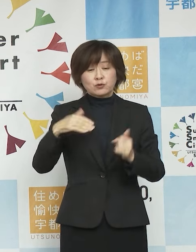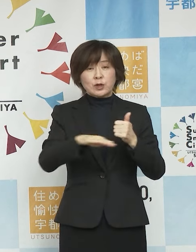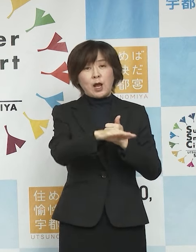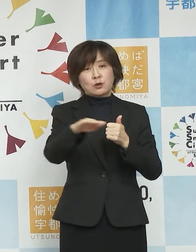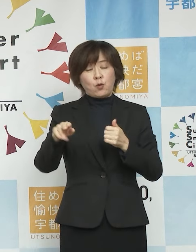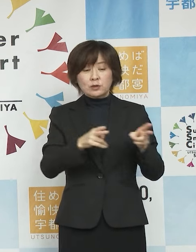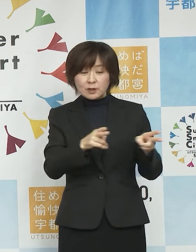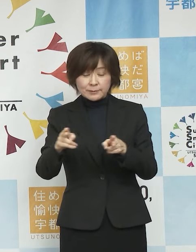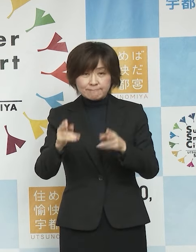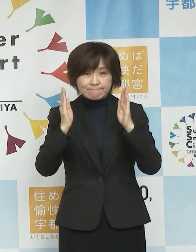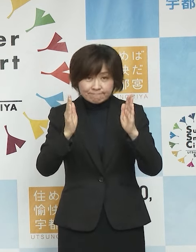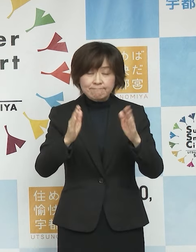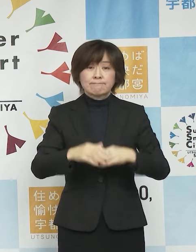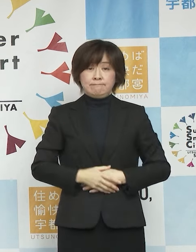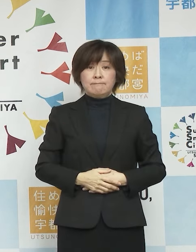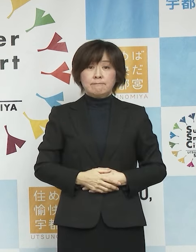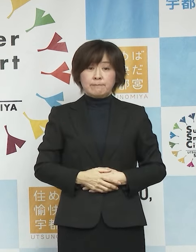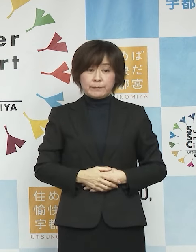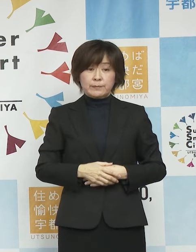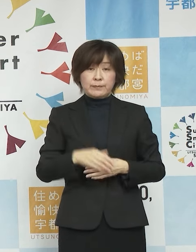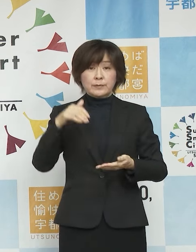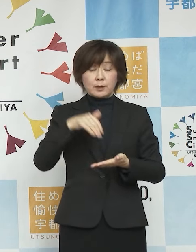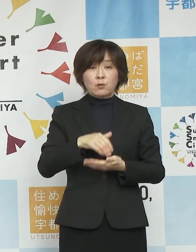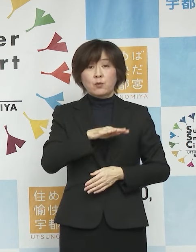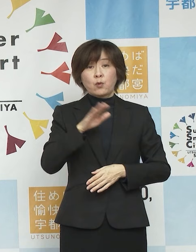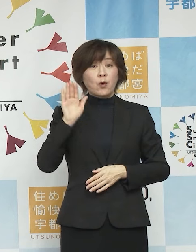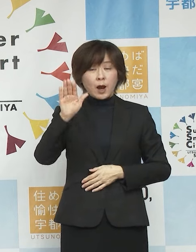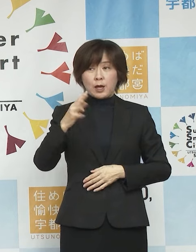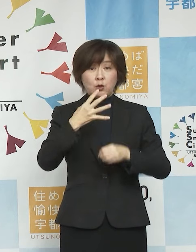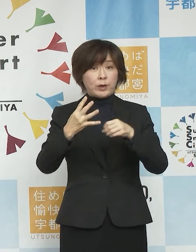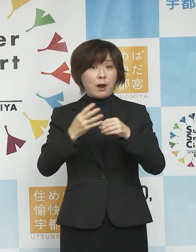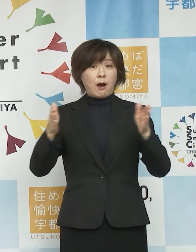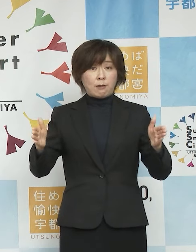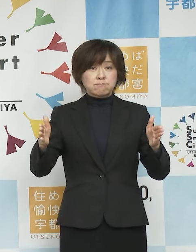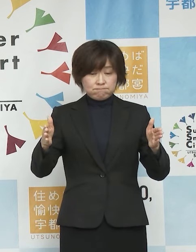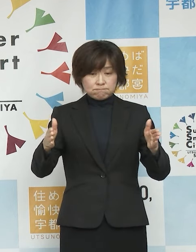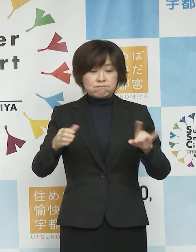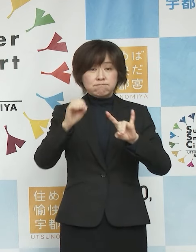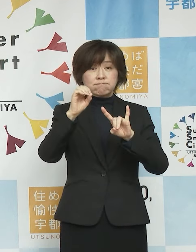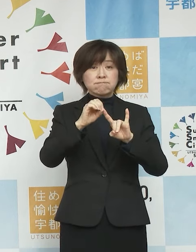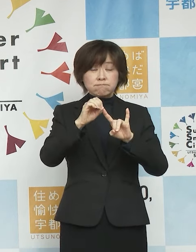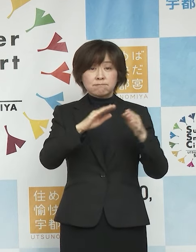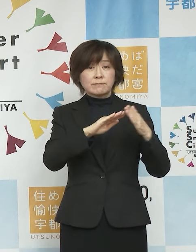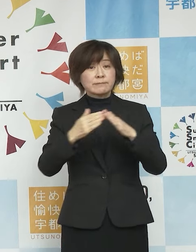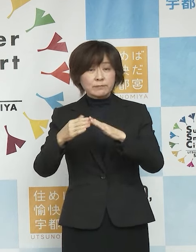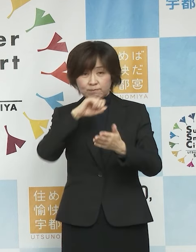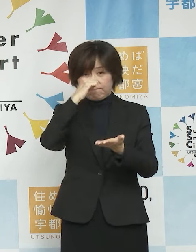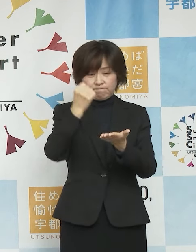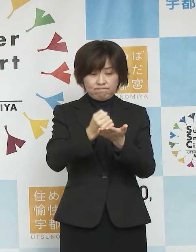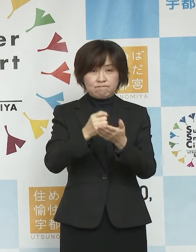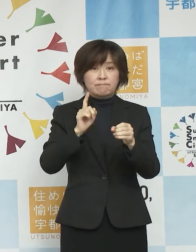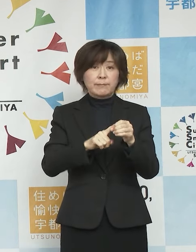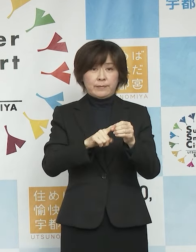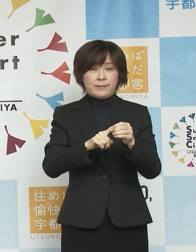組んでまいります。最後になりますが、これからの4年間におきまして、スーパースマートシティの実現にこ